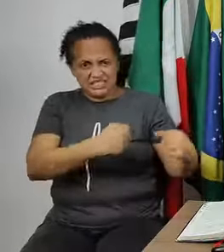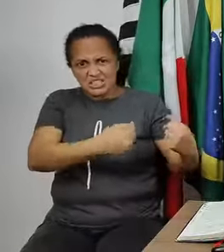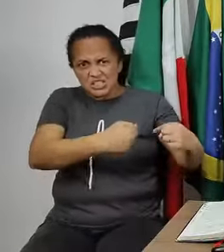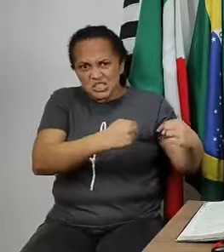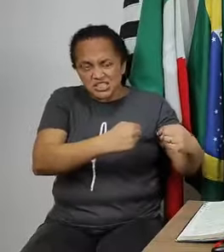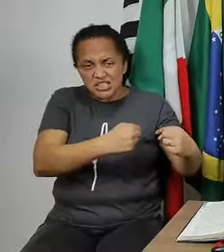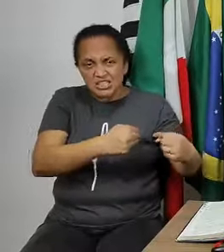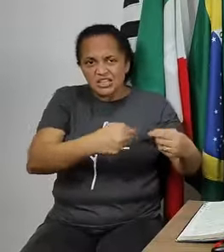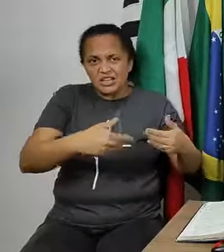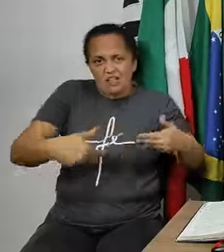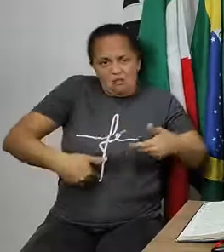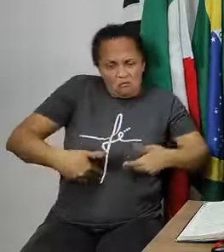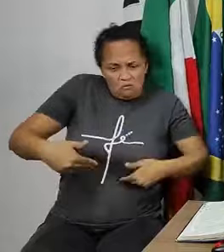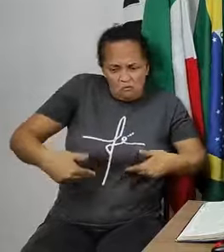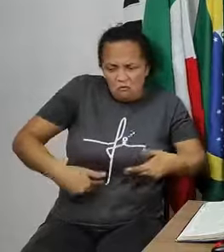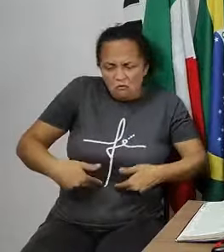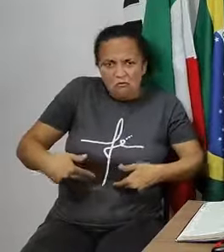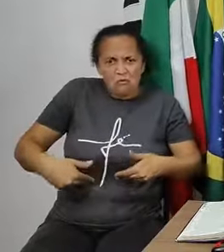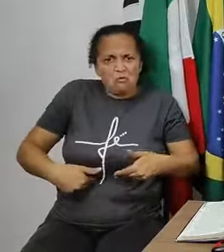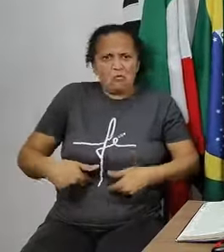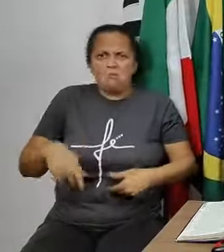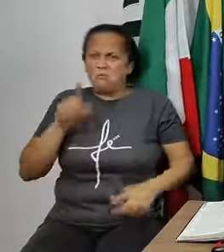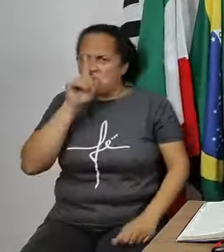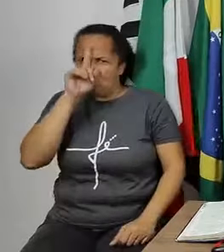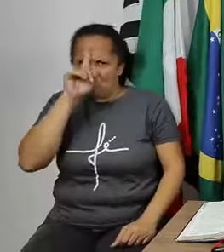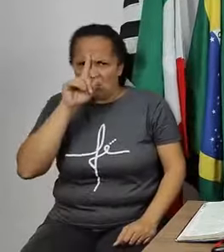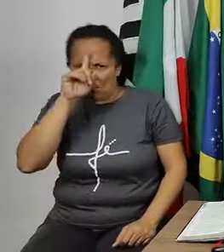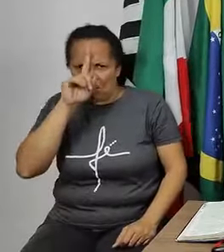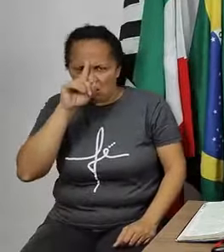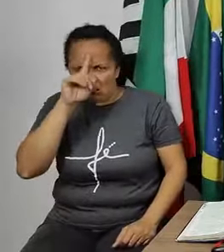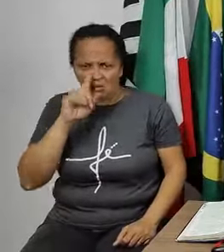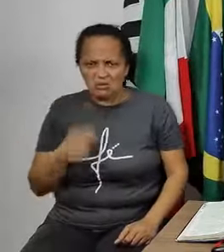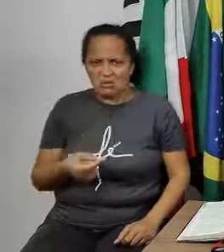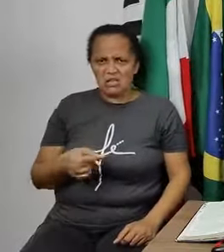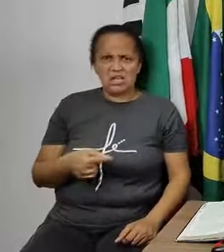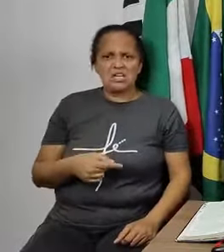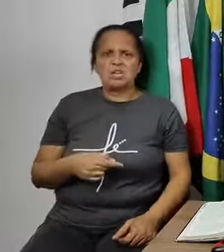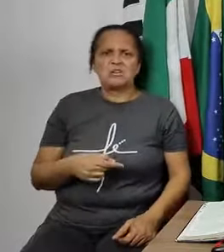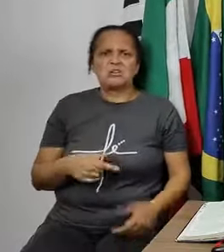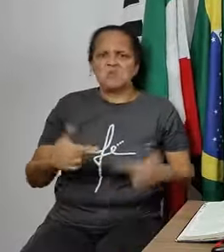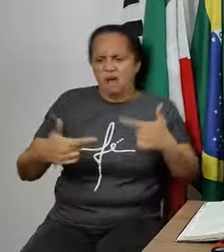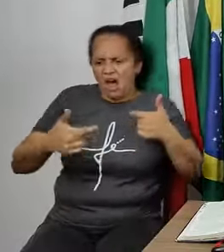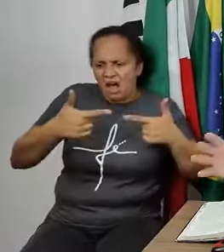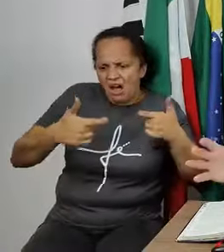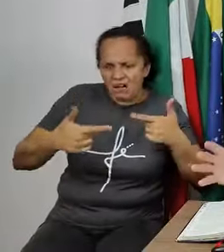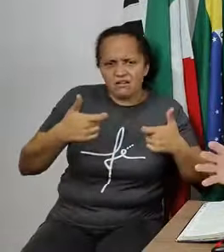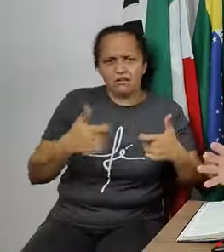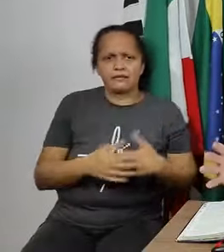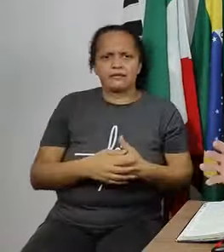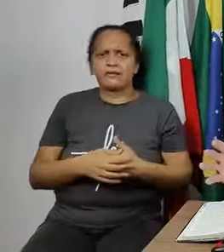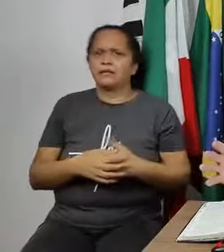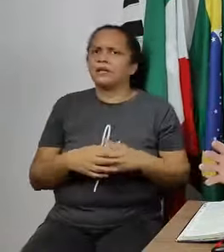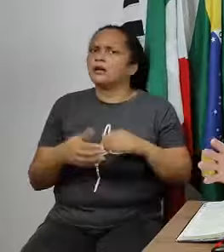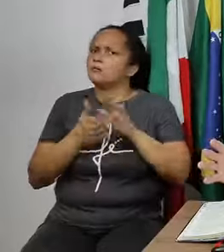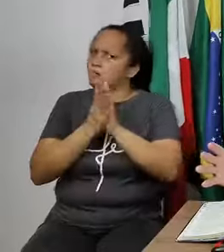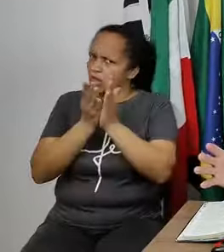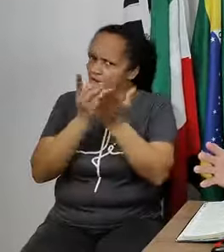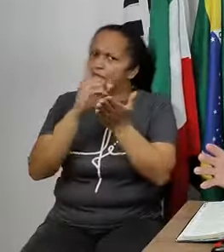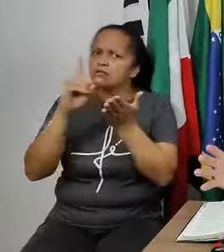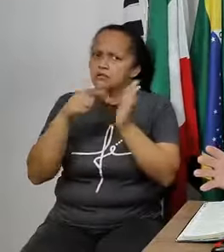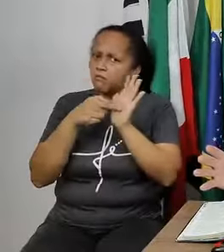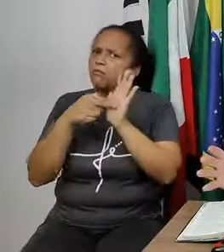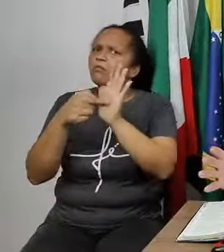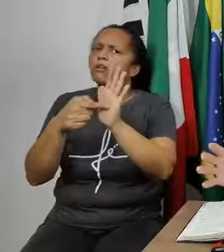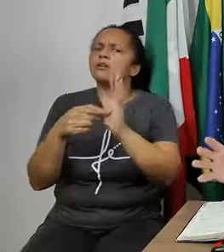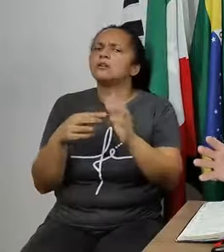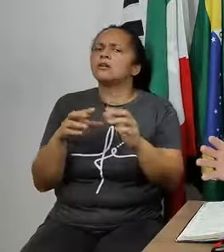fome? A nudez? O perigo? A espada? Como está escrito: por amor de ti somos entregues